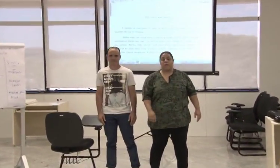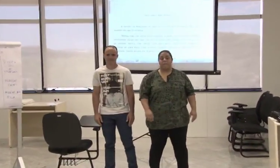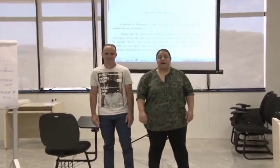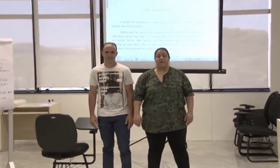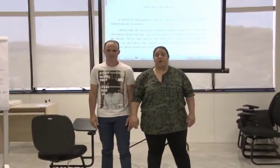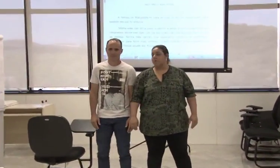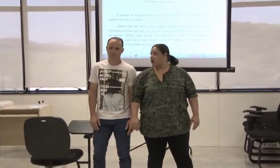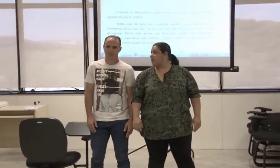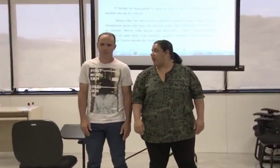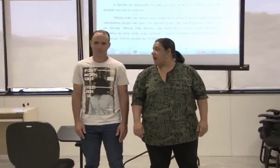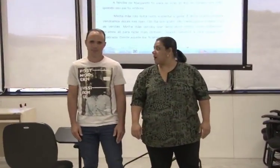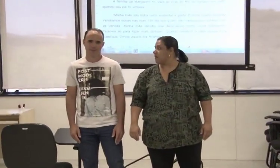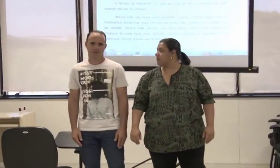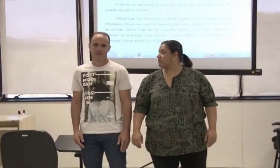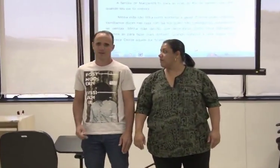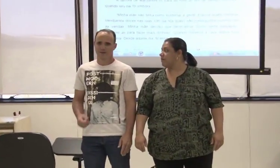Papai foi embora, me larga.